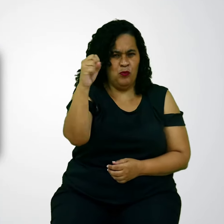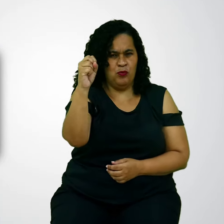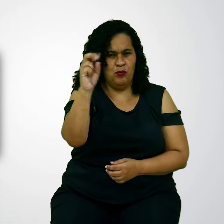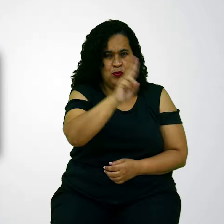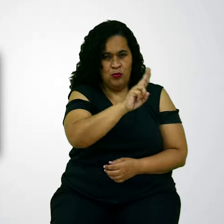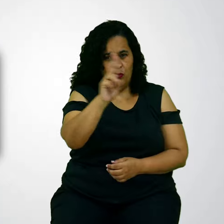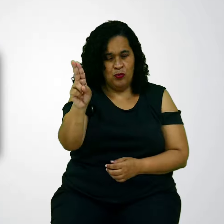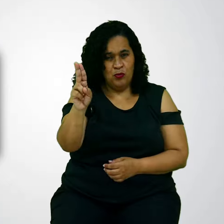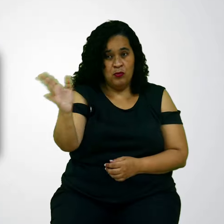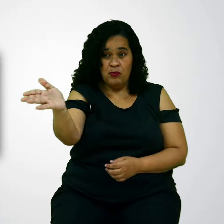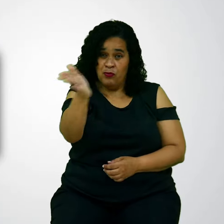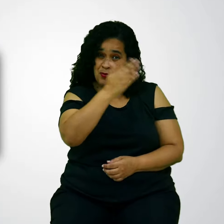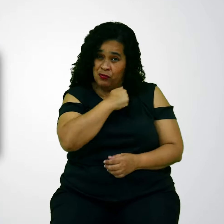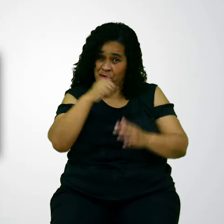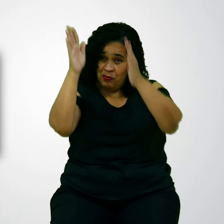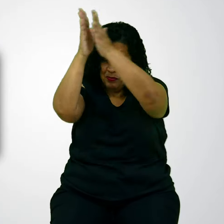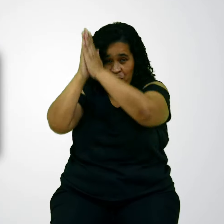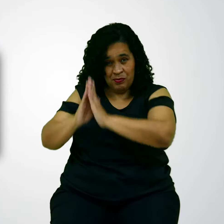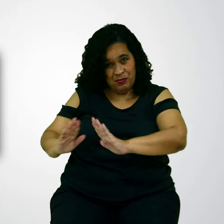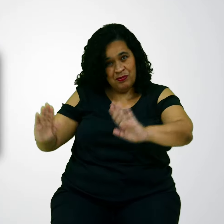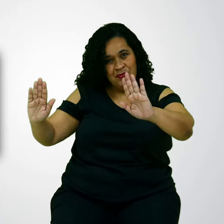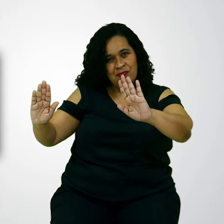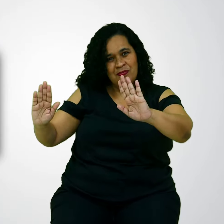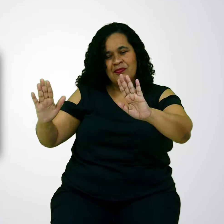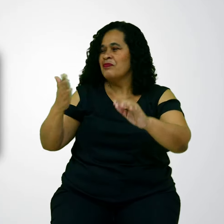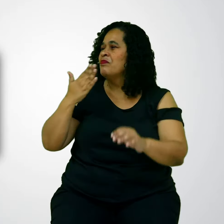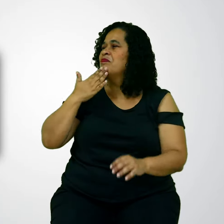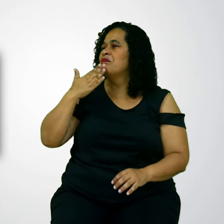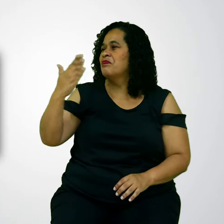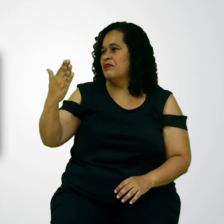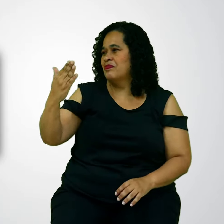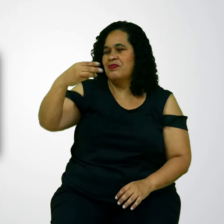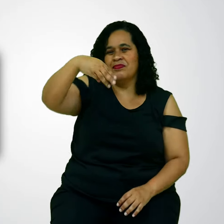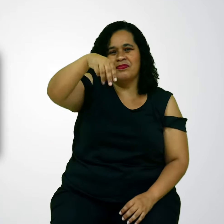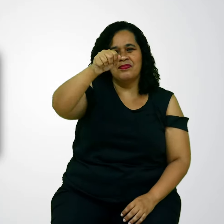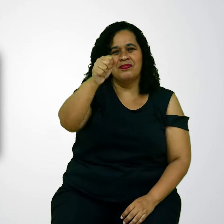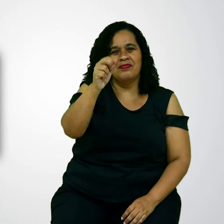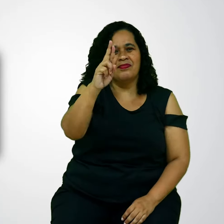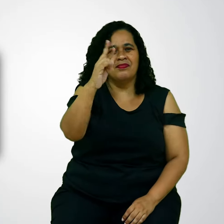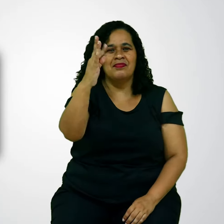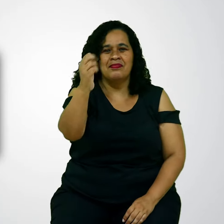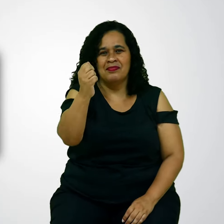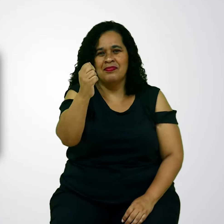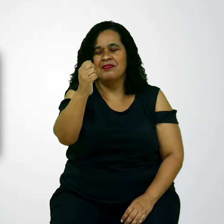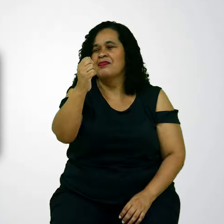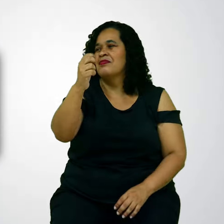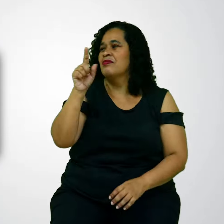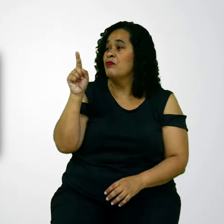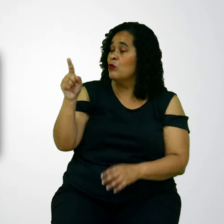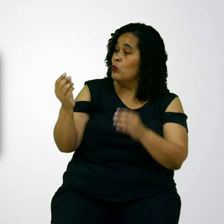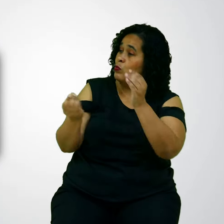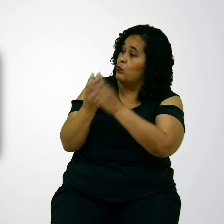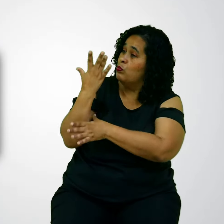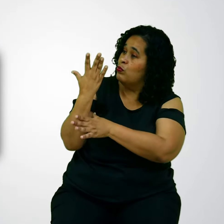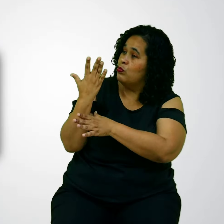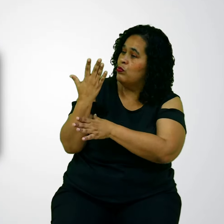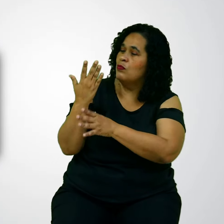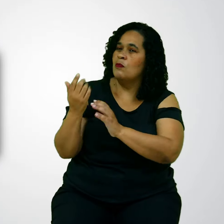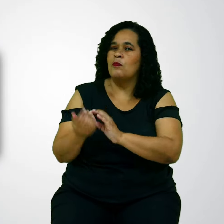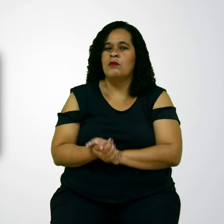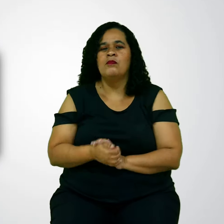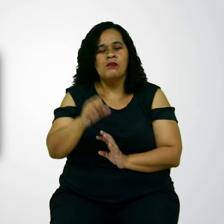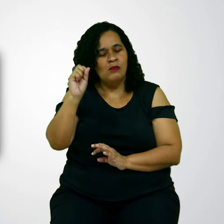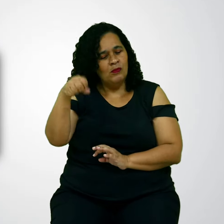Adorar. Marta, faz tempo que você fez esse hino? Faz muito tempo. Eu me converti com 11 anos,